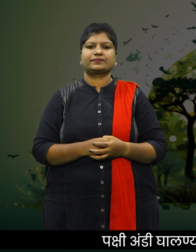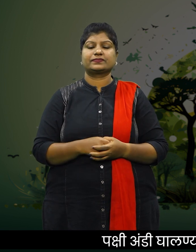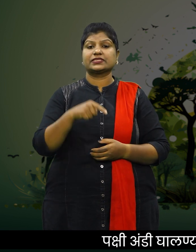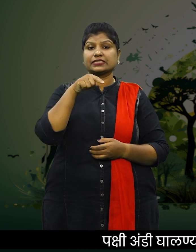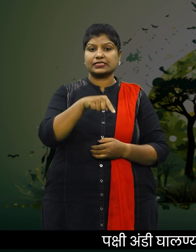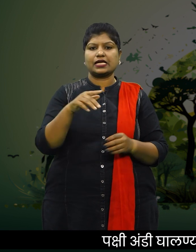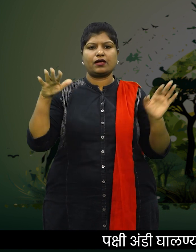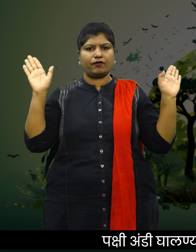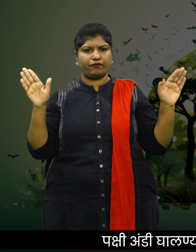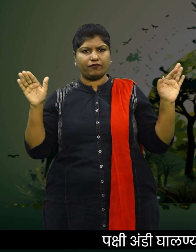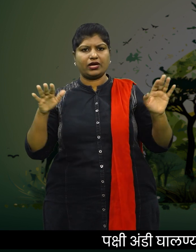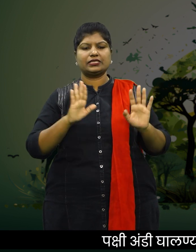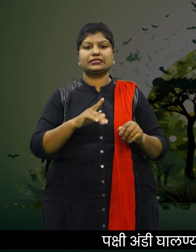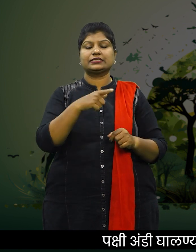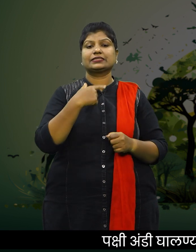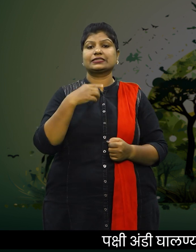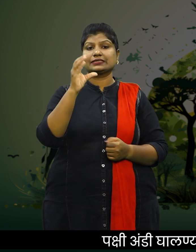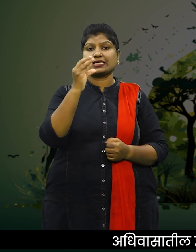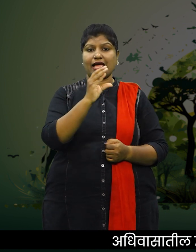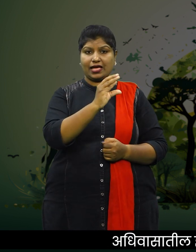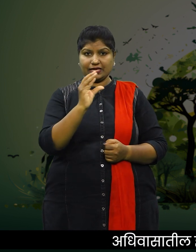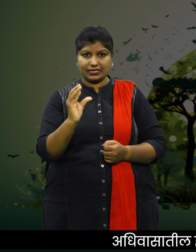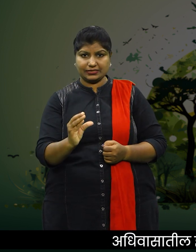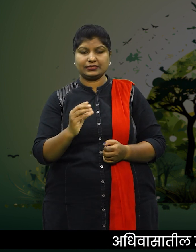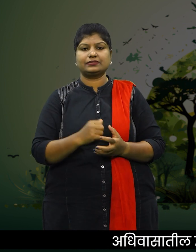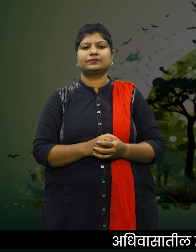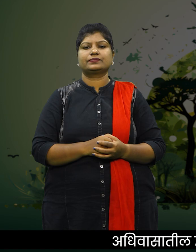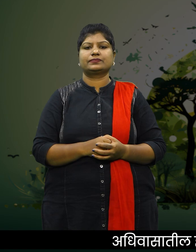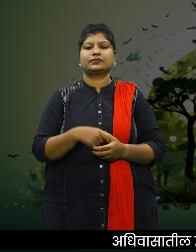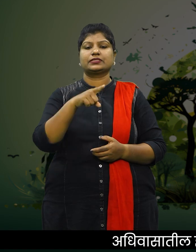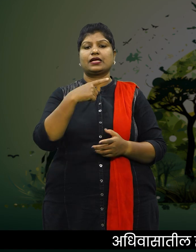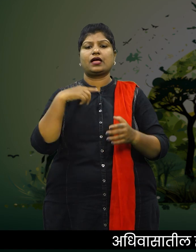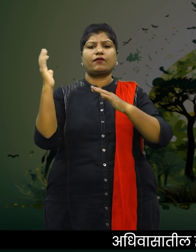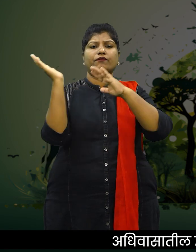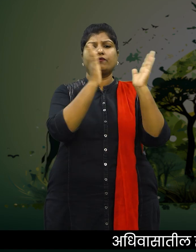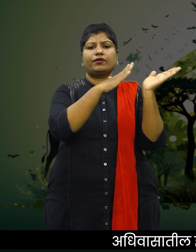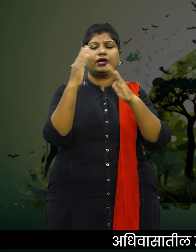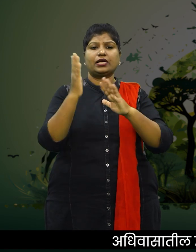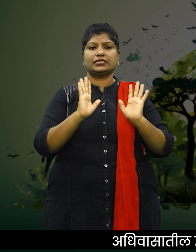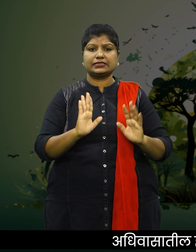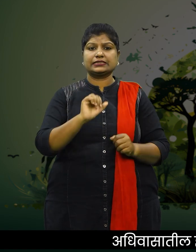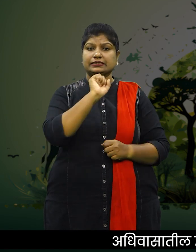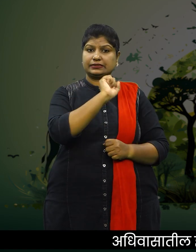पक्षी अंडी घालण्यासाठी उडतात कारण त्यांच्या नैसर्गिक अधिवासातील हवामान खूप थंड आणि अतिथी नाही.